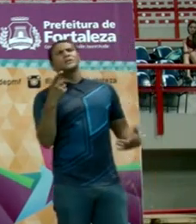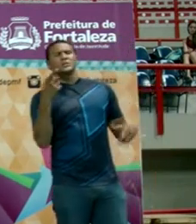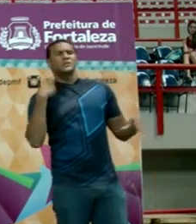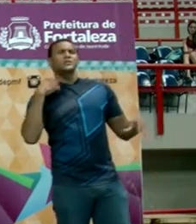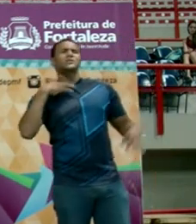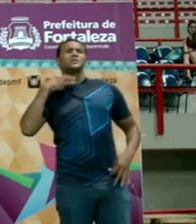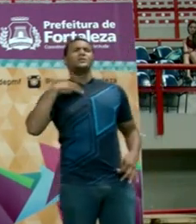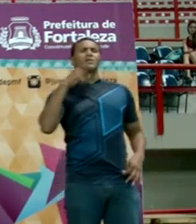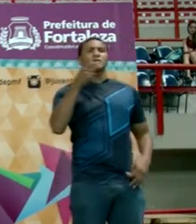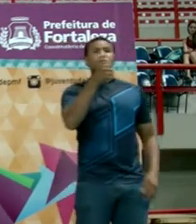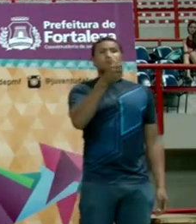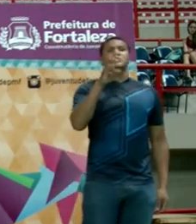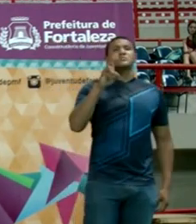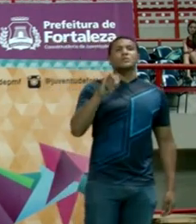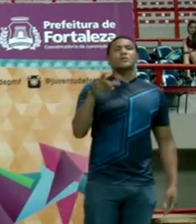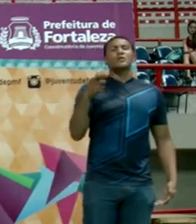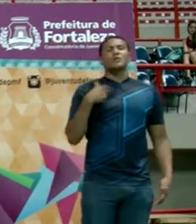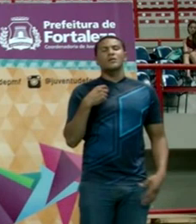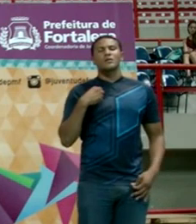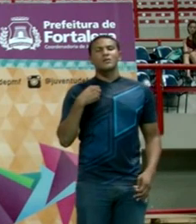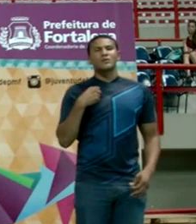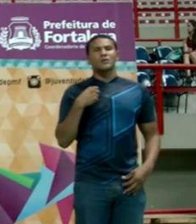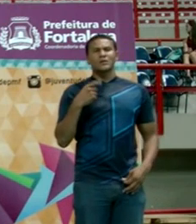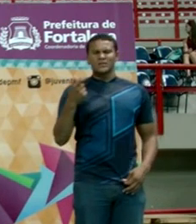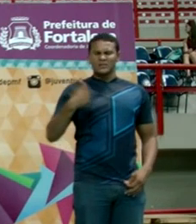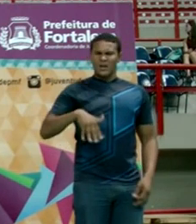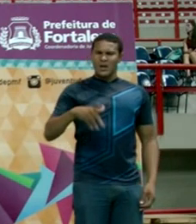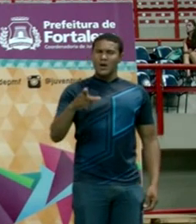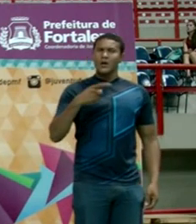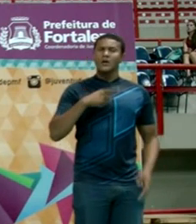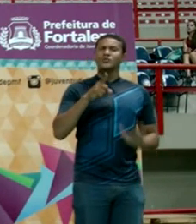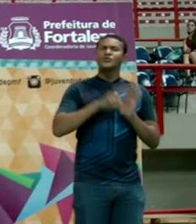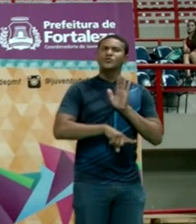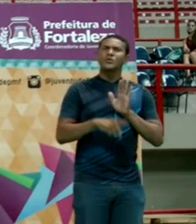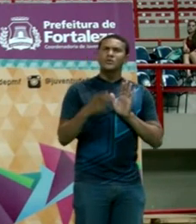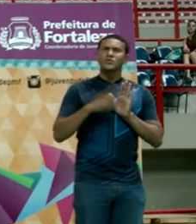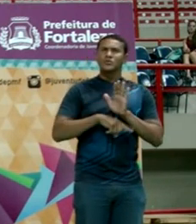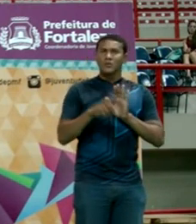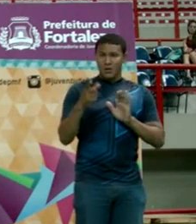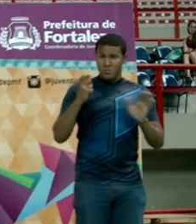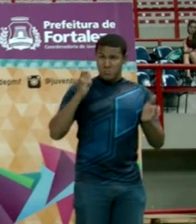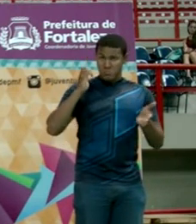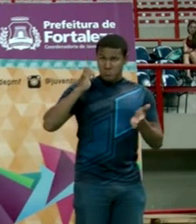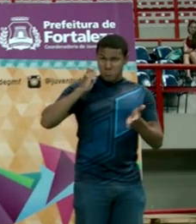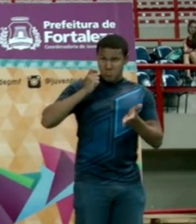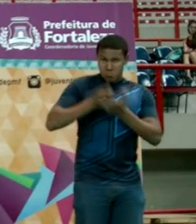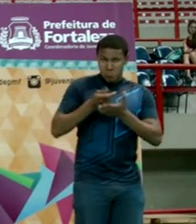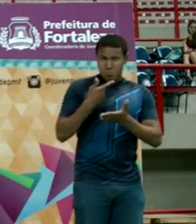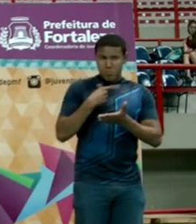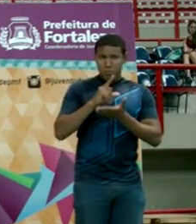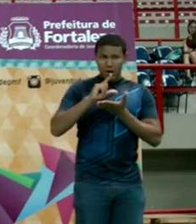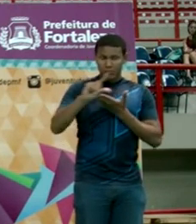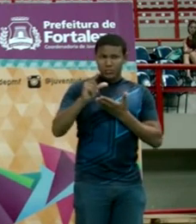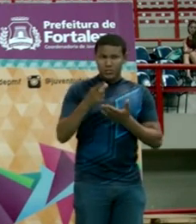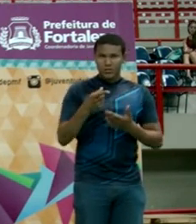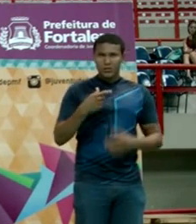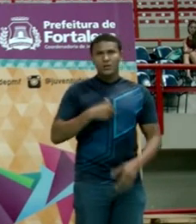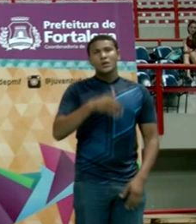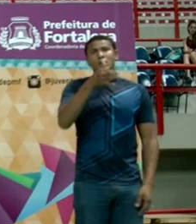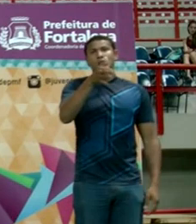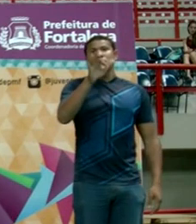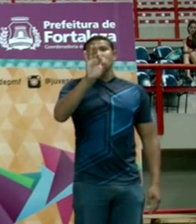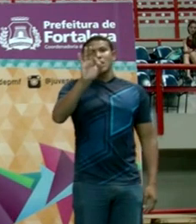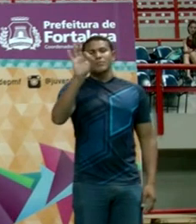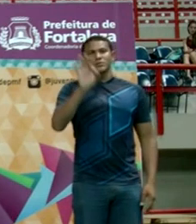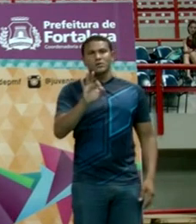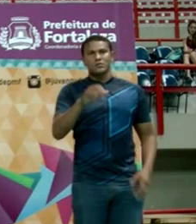essa blusa? Ela, R$ 150. Minha filha está muito cara, me deu um desconto. Você vai pagar à vista? Vou pagar à vista. Então eu te dou 10%